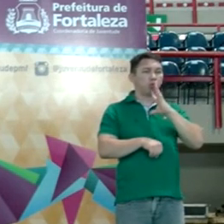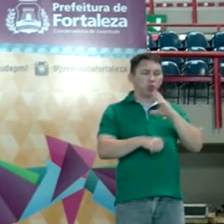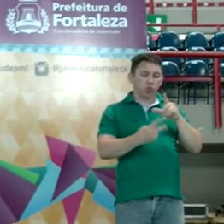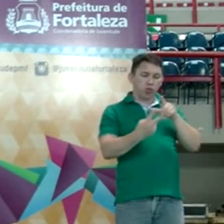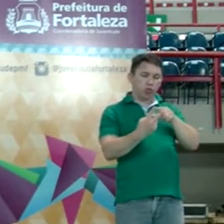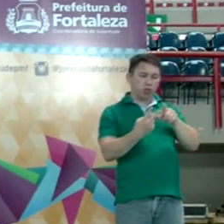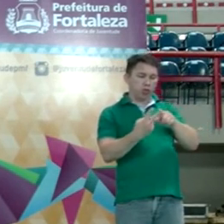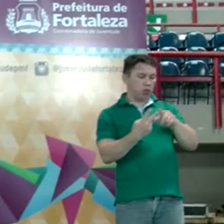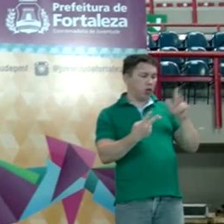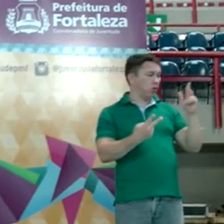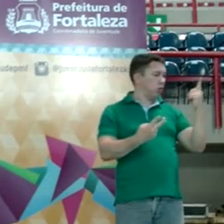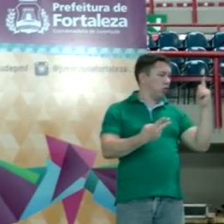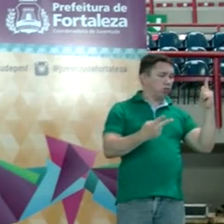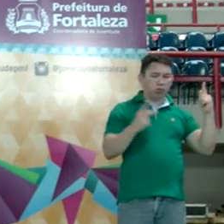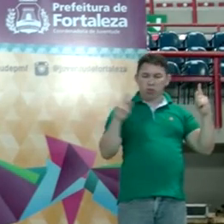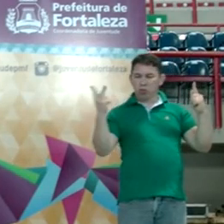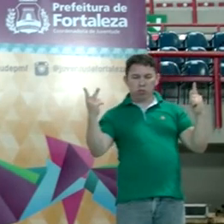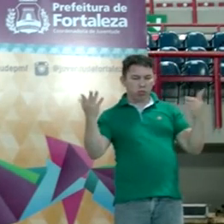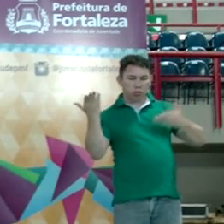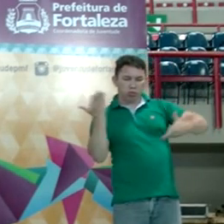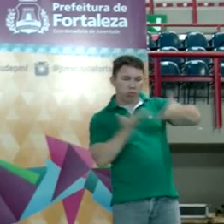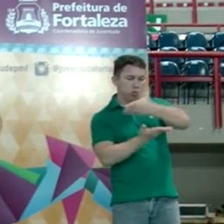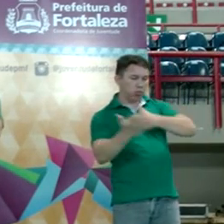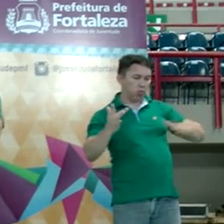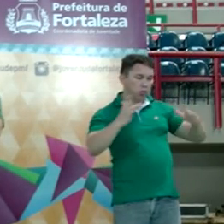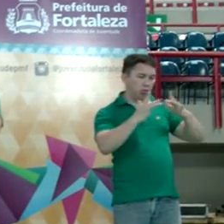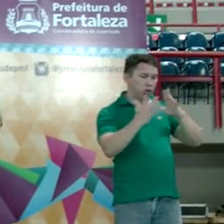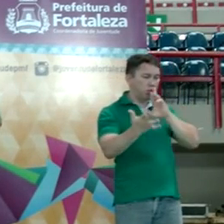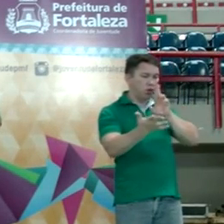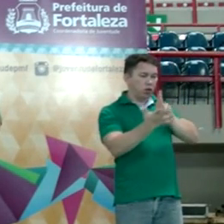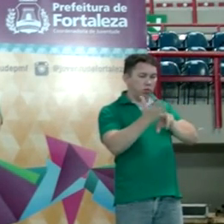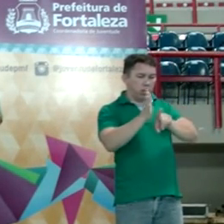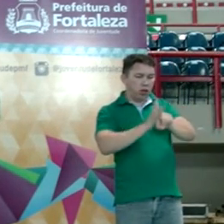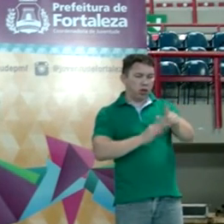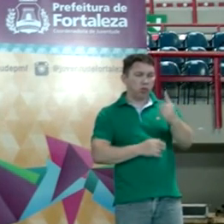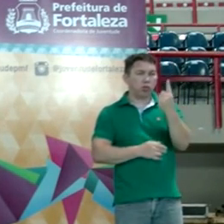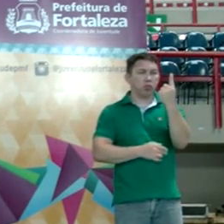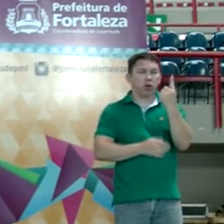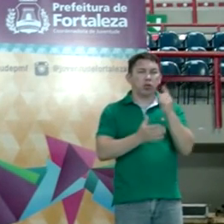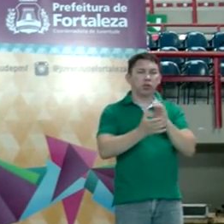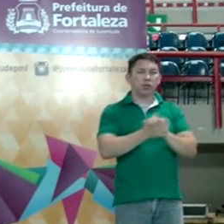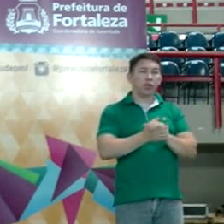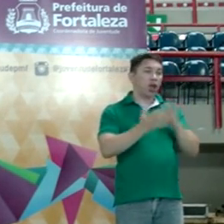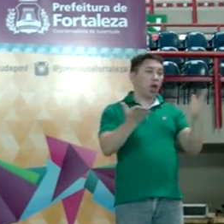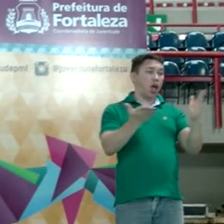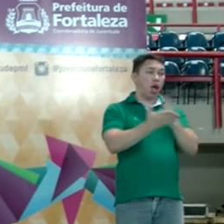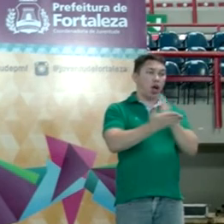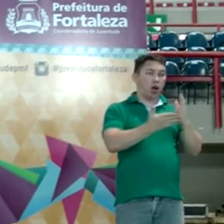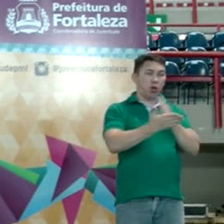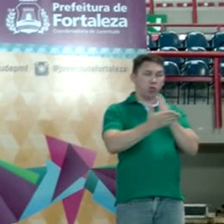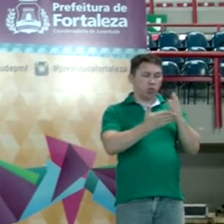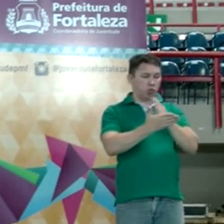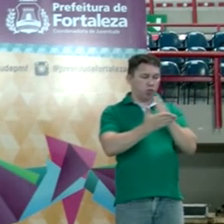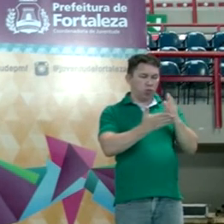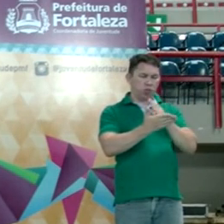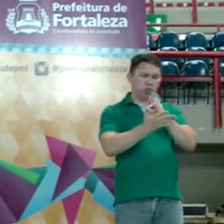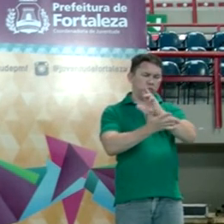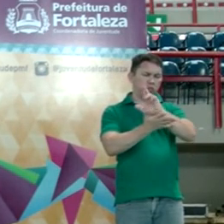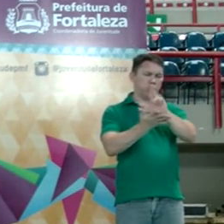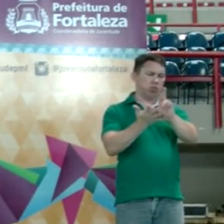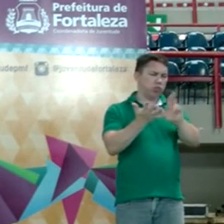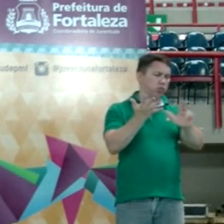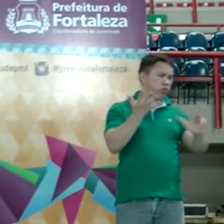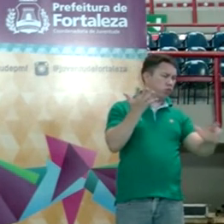dois, muitas vezes, para chegar ao final de uma questão, certo? Algumas dessas aqui vão puxar